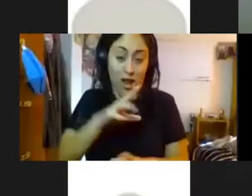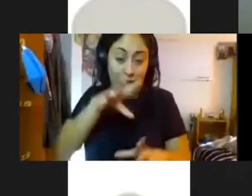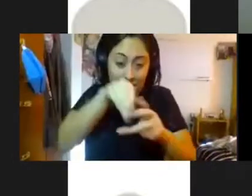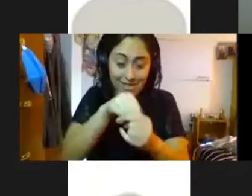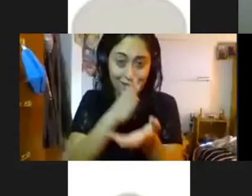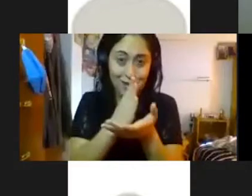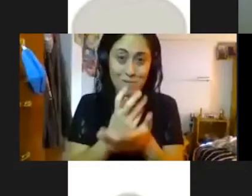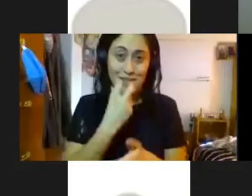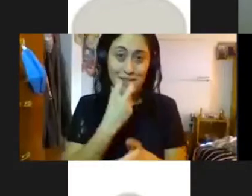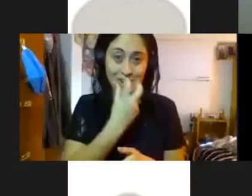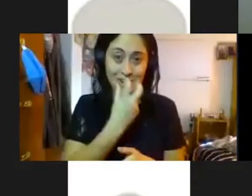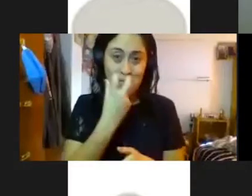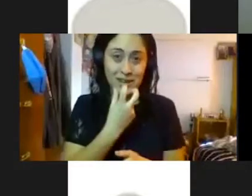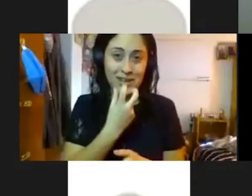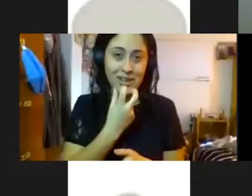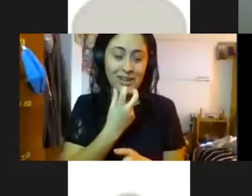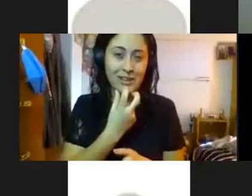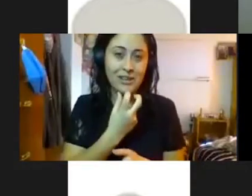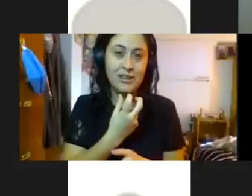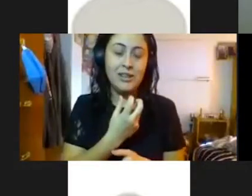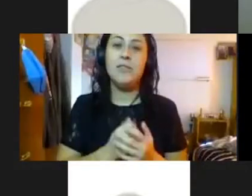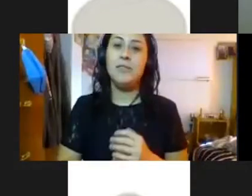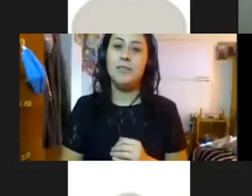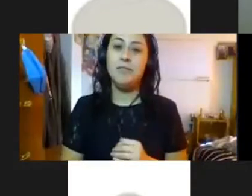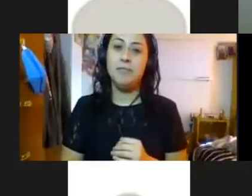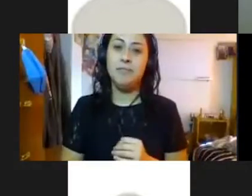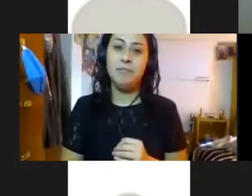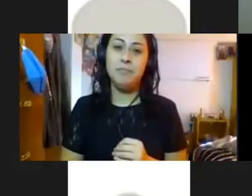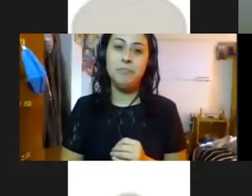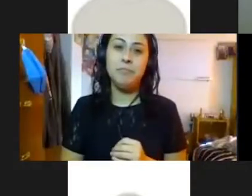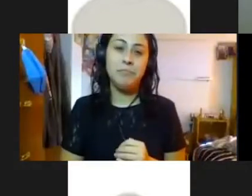lenguaje tiene un rol bastante